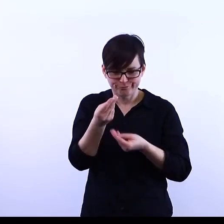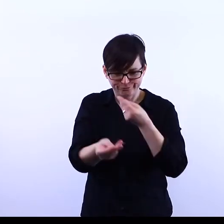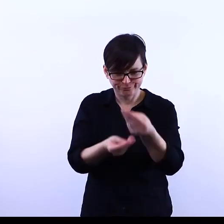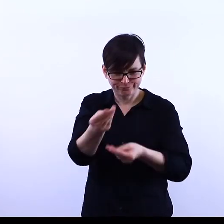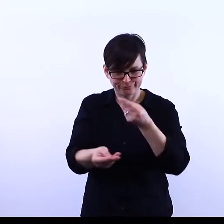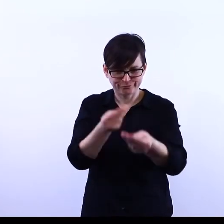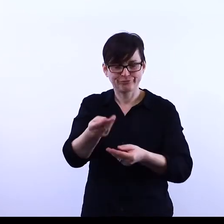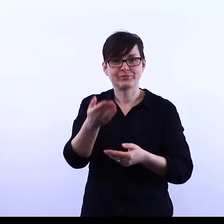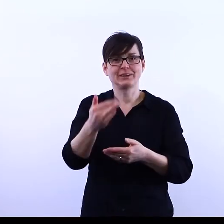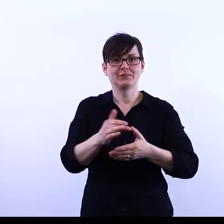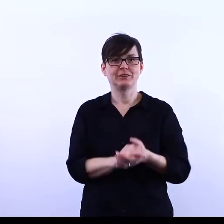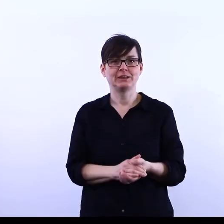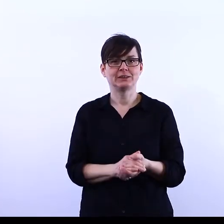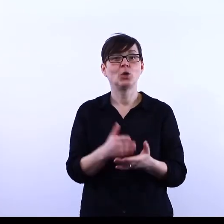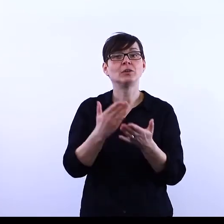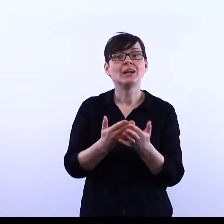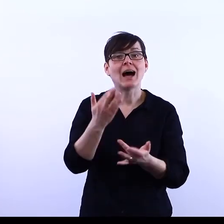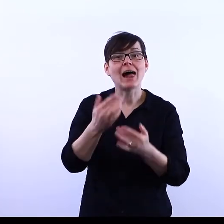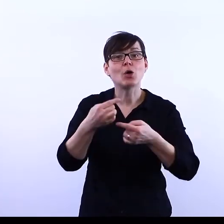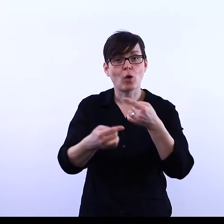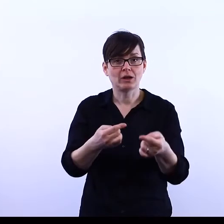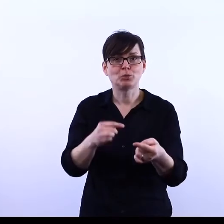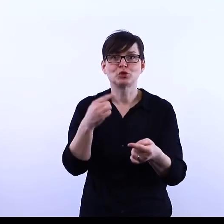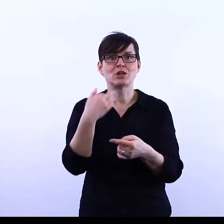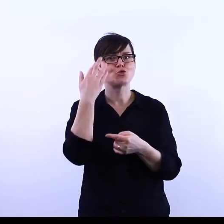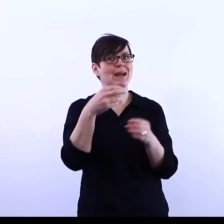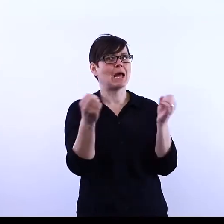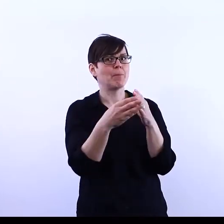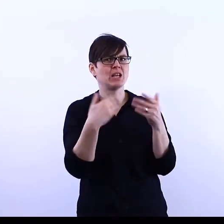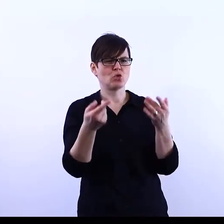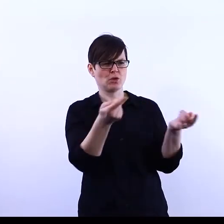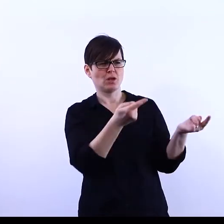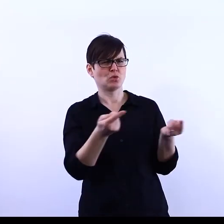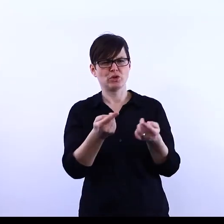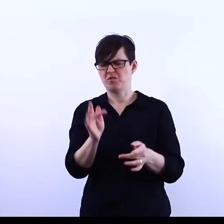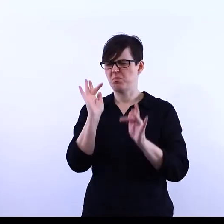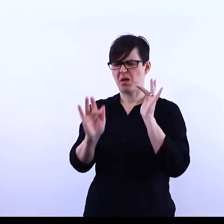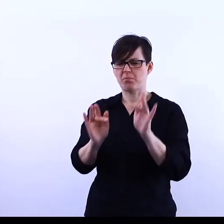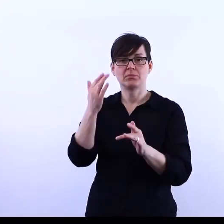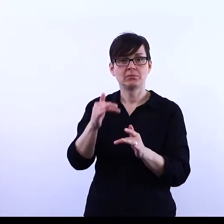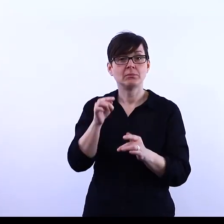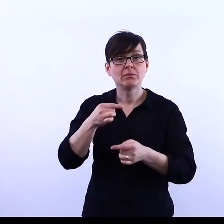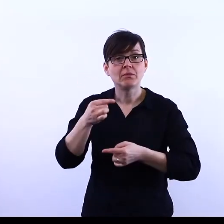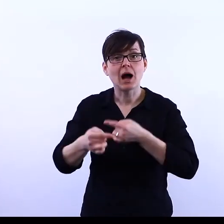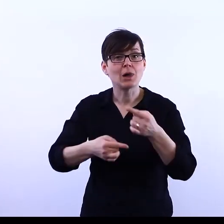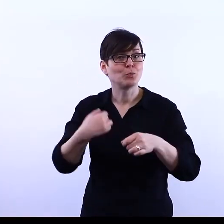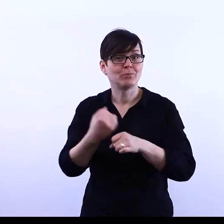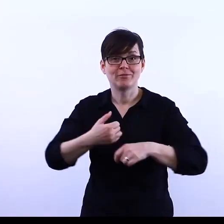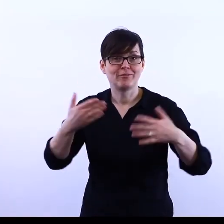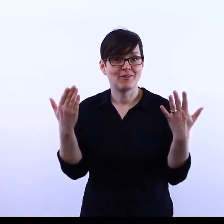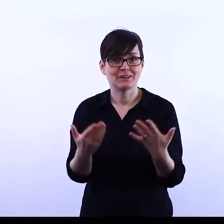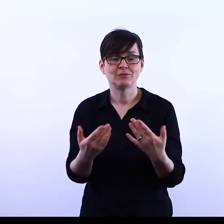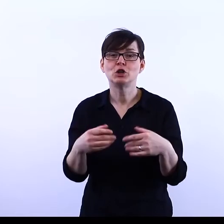der Algorithmus, und das ist in den Medien dann vielfach diskutiert und zerrissen worden, hat innerhalb kürzester Zeit aus dieser